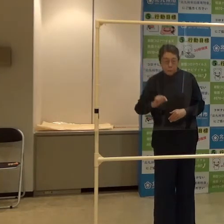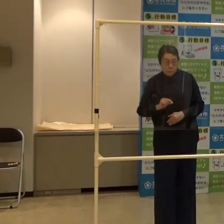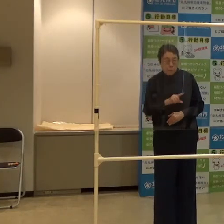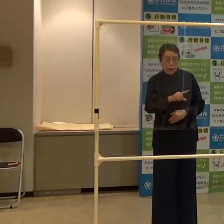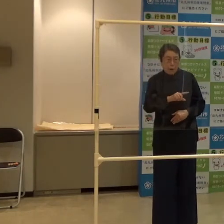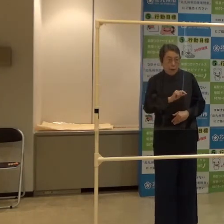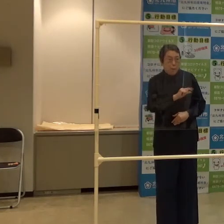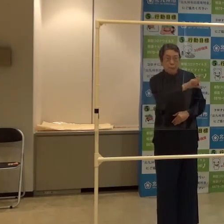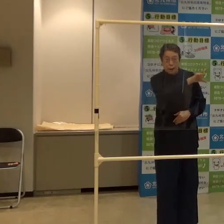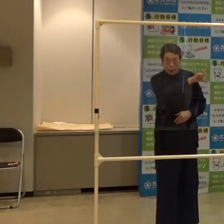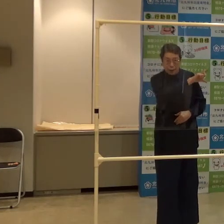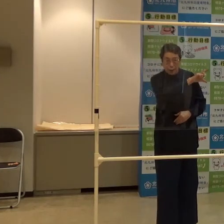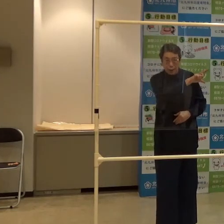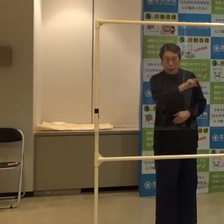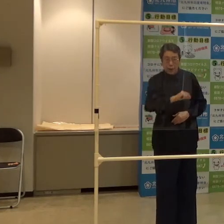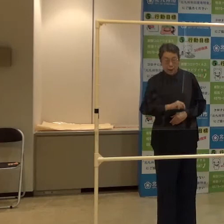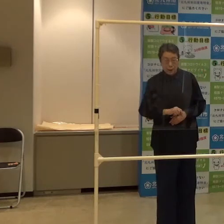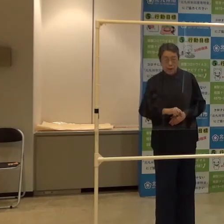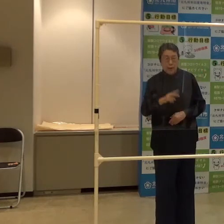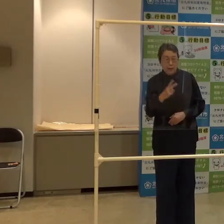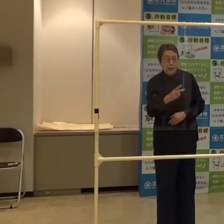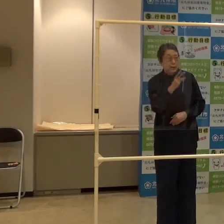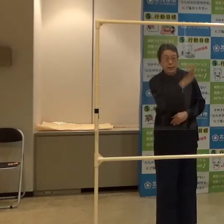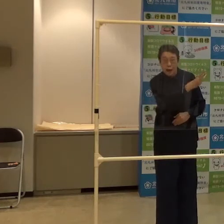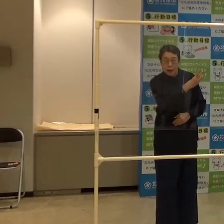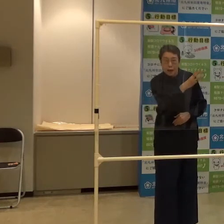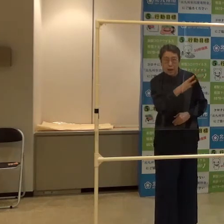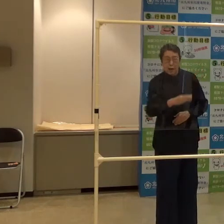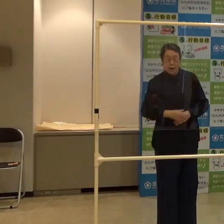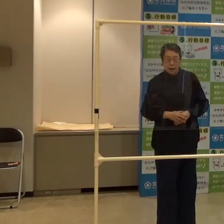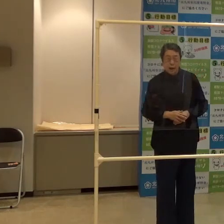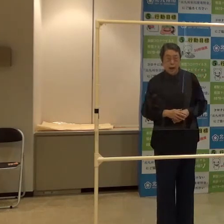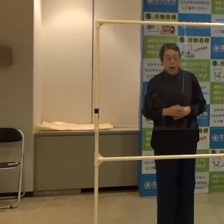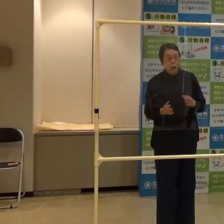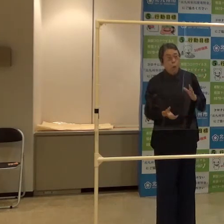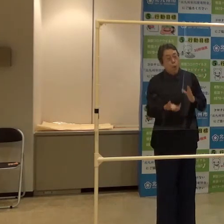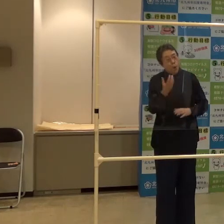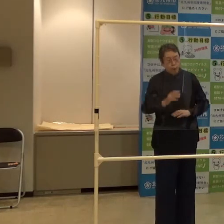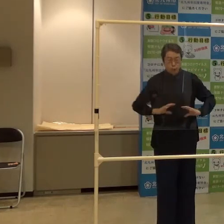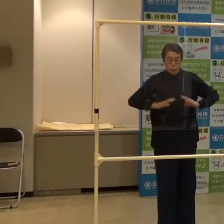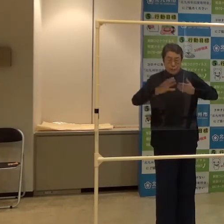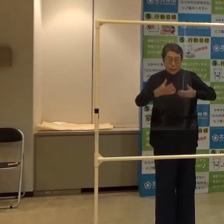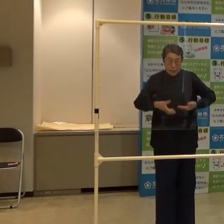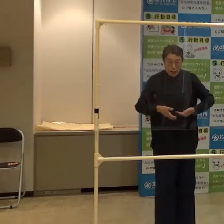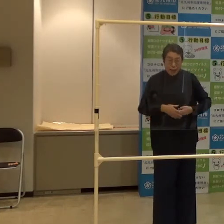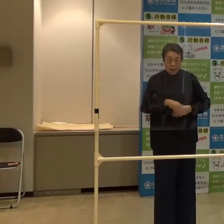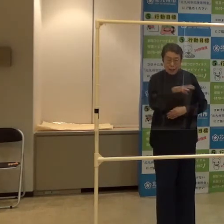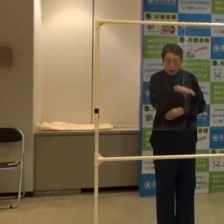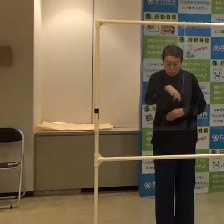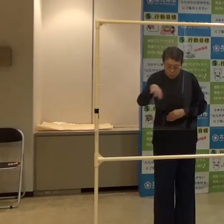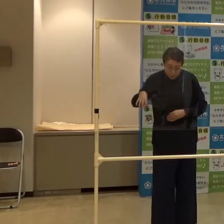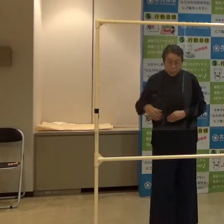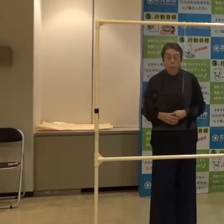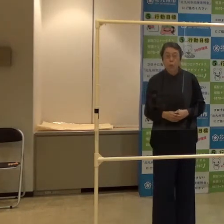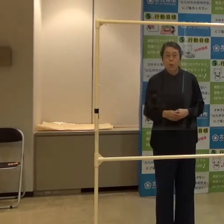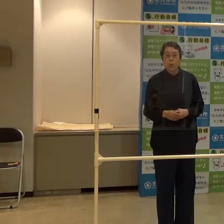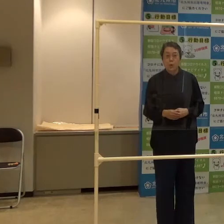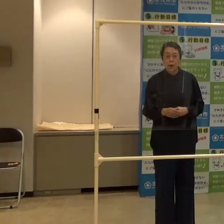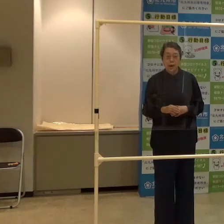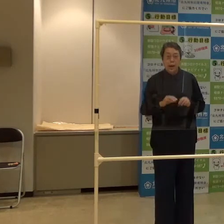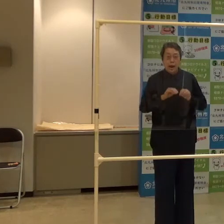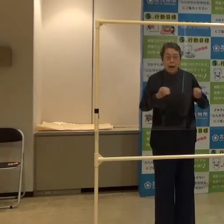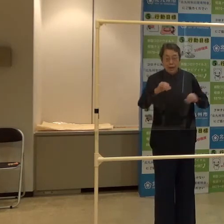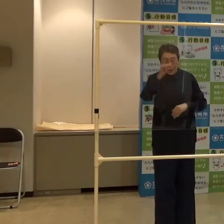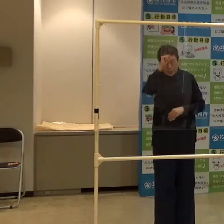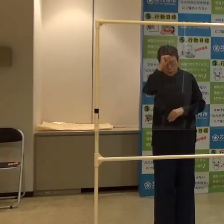ると、世界中どこの地域でもこの感染症という動きはあり得るんだ